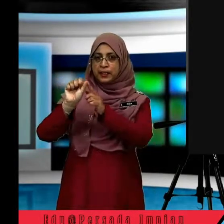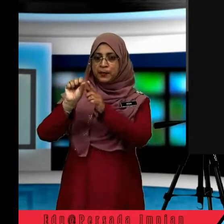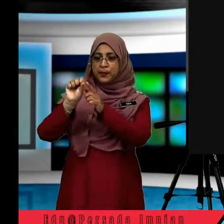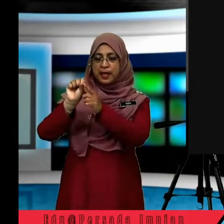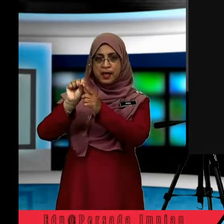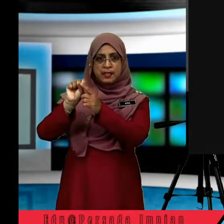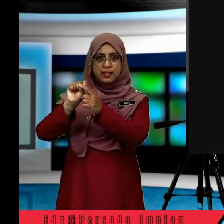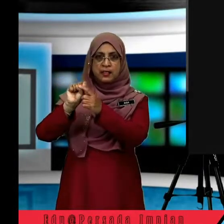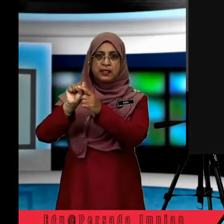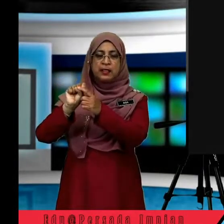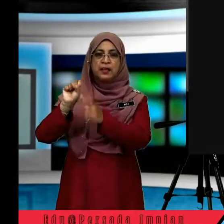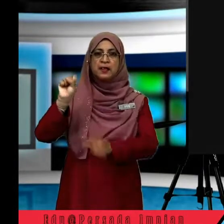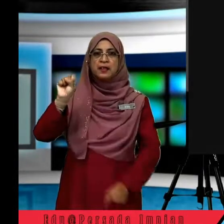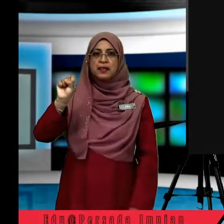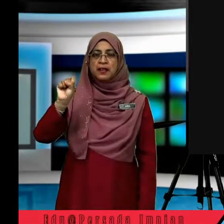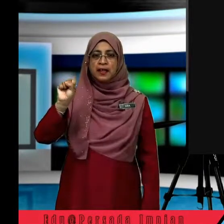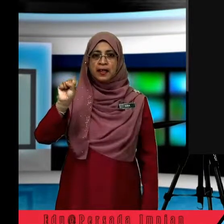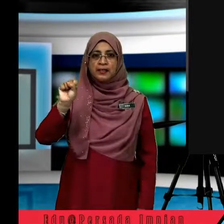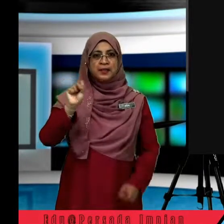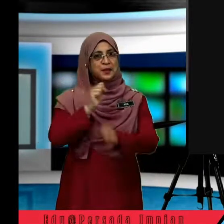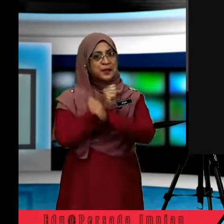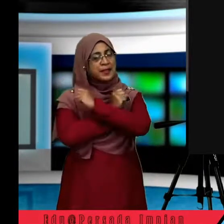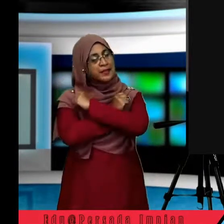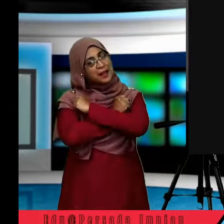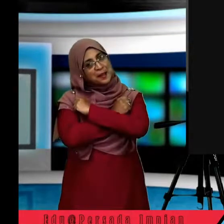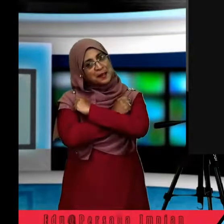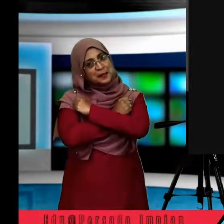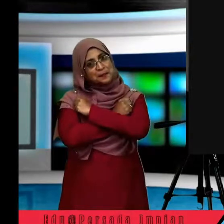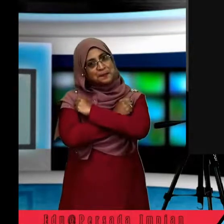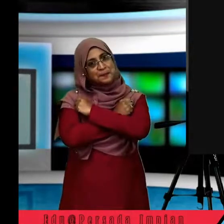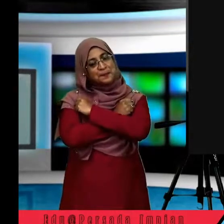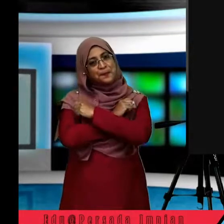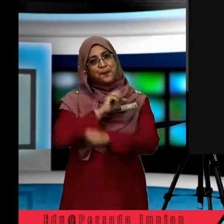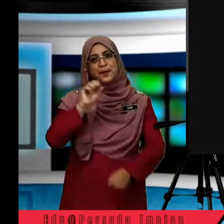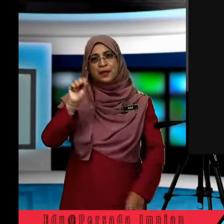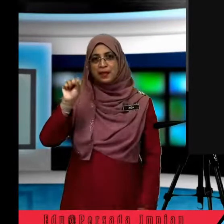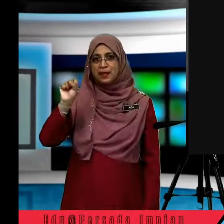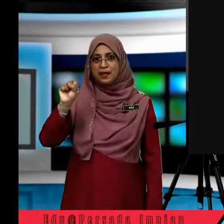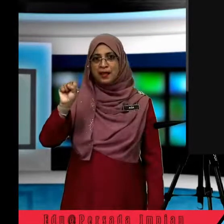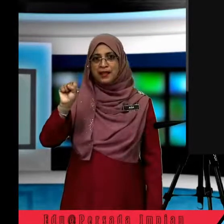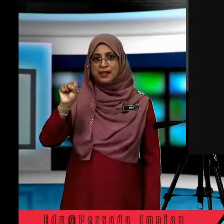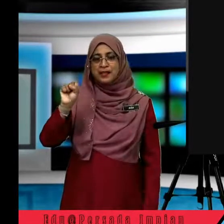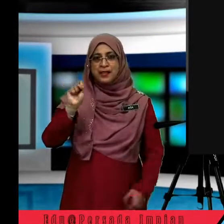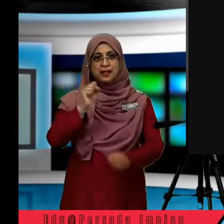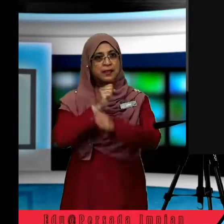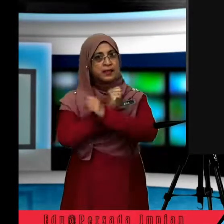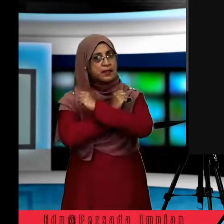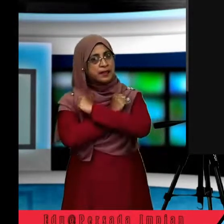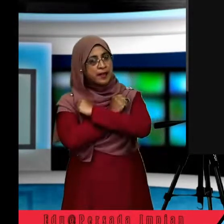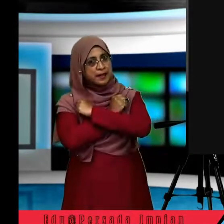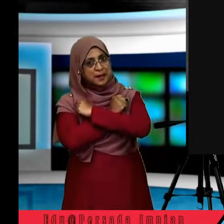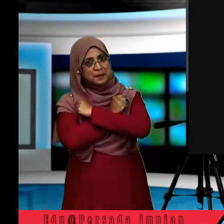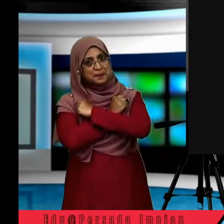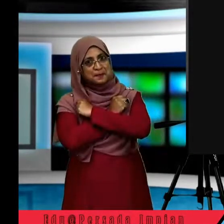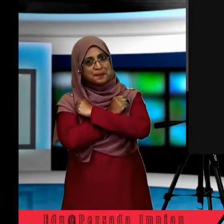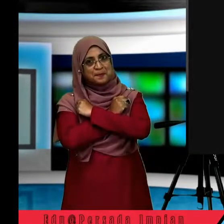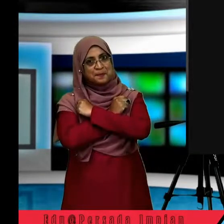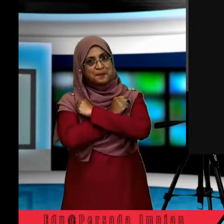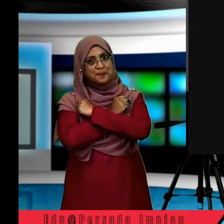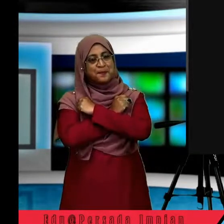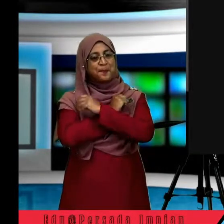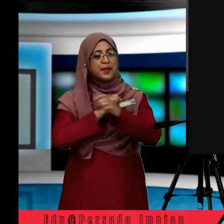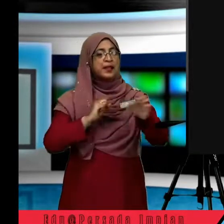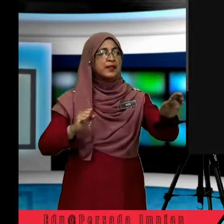Ibu cari tetapi es di tengah es sayang es sayang